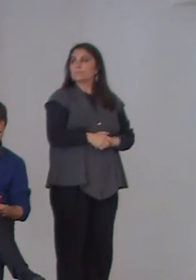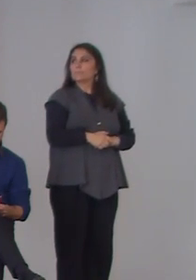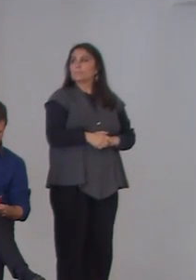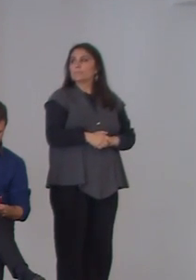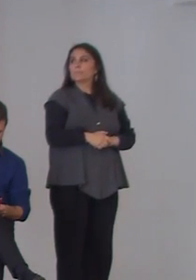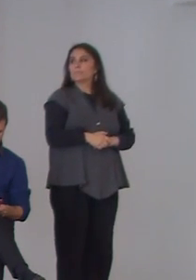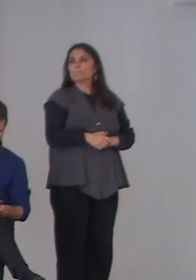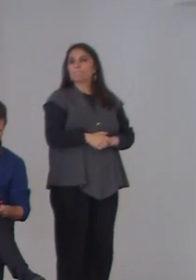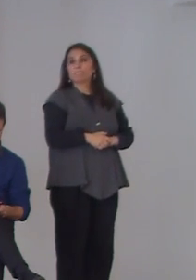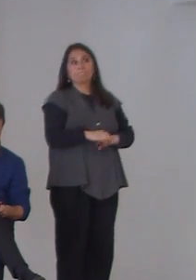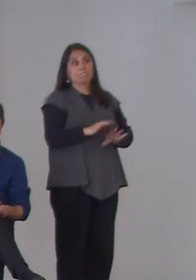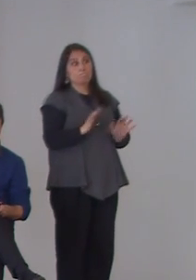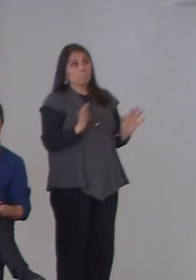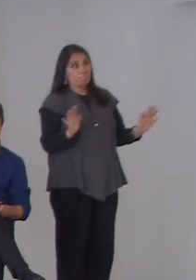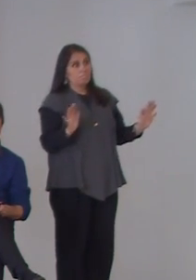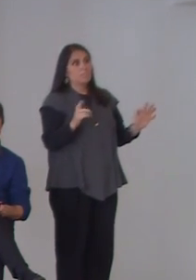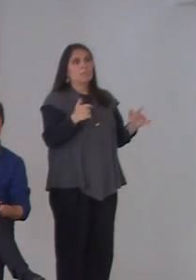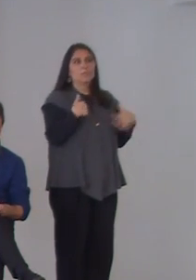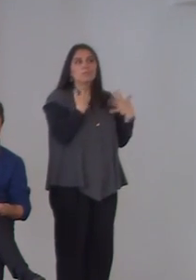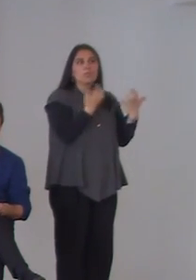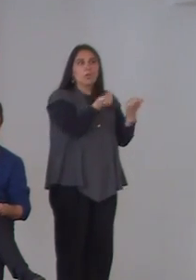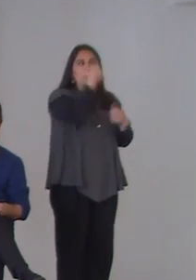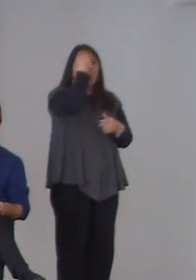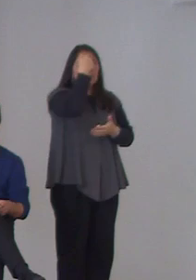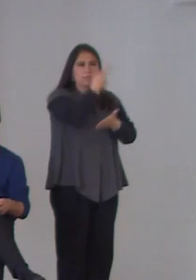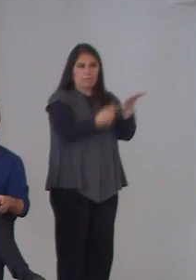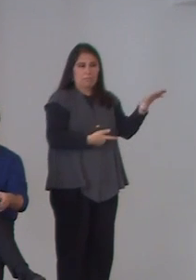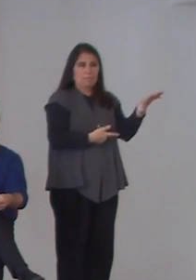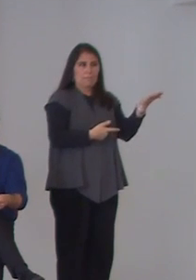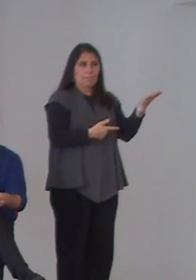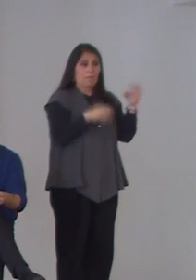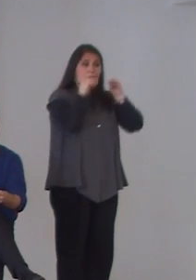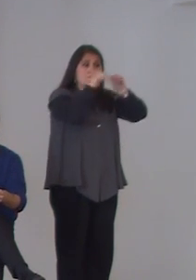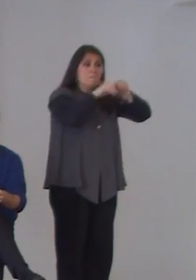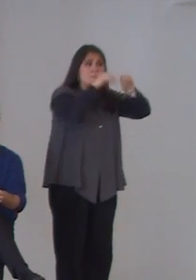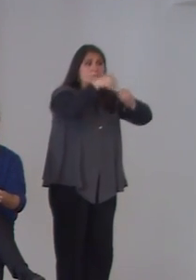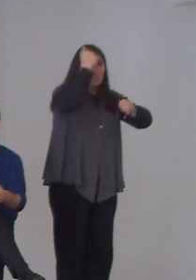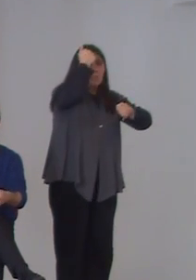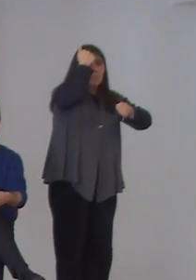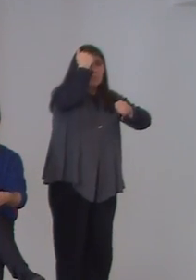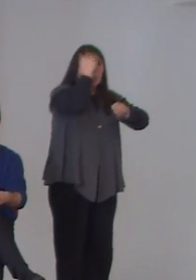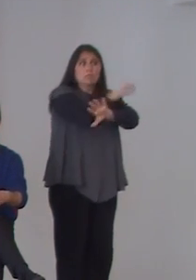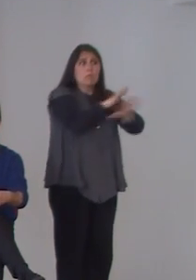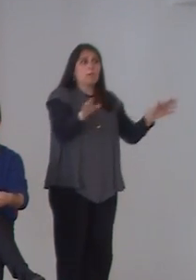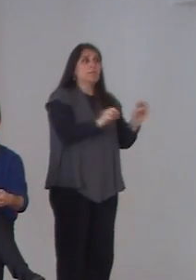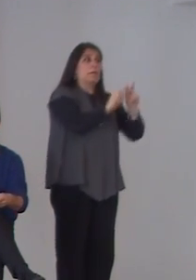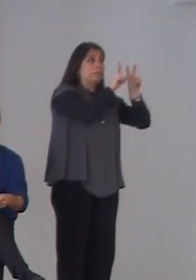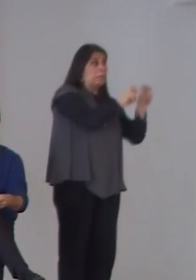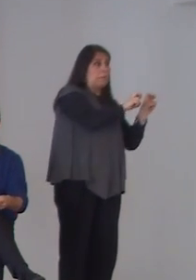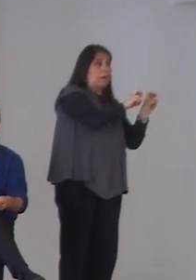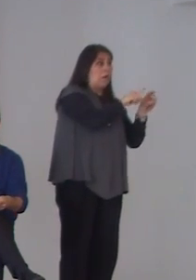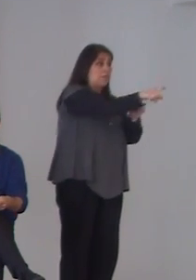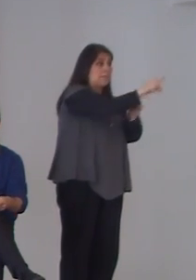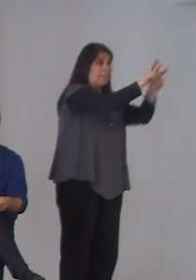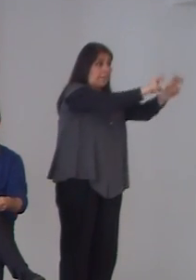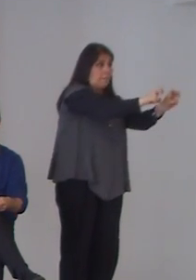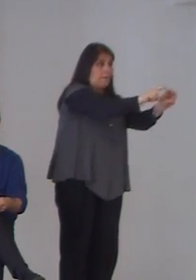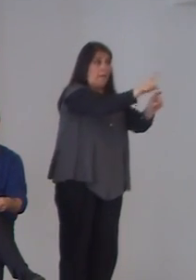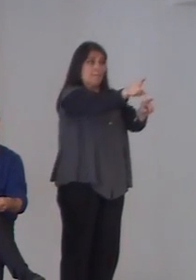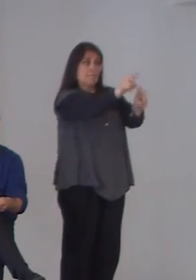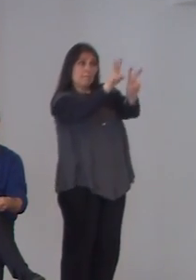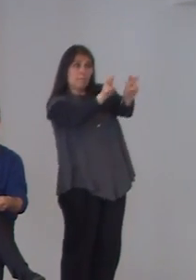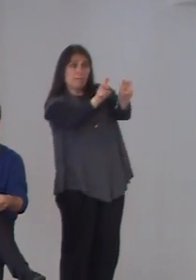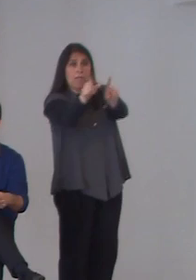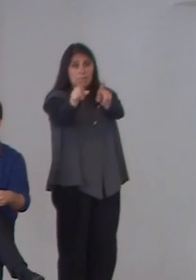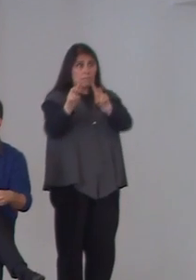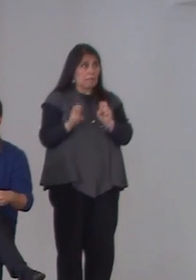Sin embargo, a mí me gustaría pensar que la formación de maestros no se puede convertir en una tematización del otro, es decir, en